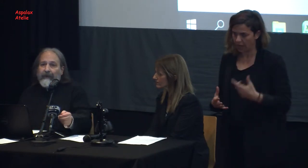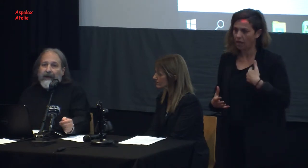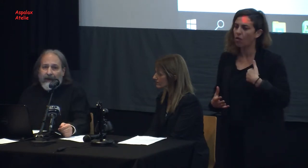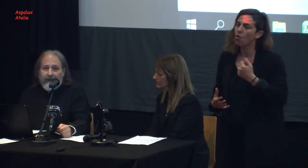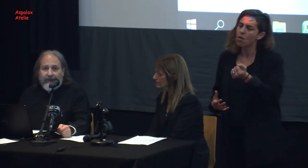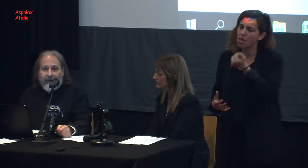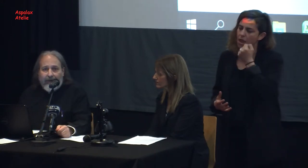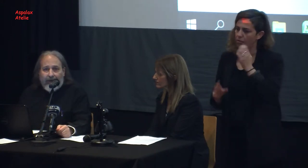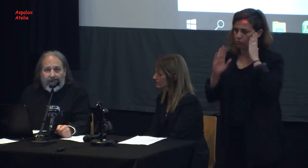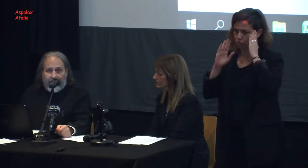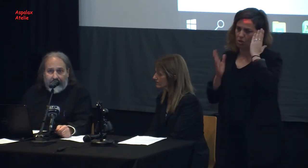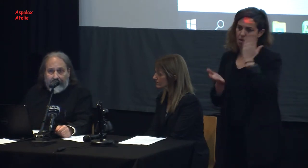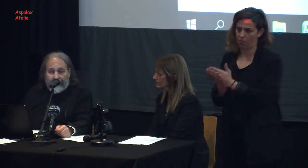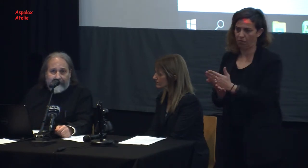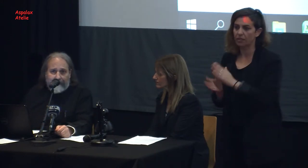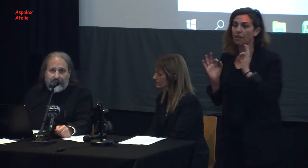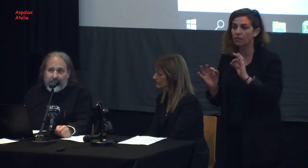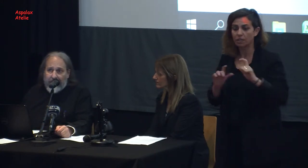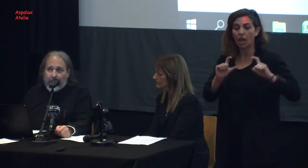δεν πρέπει να